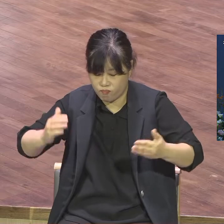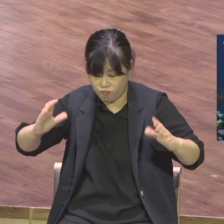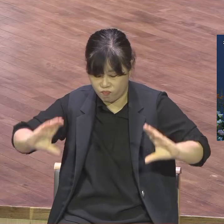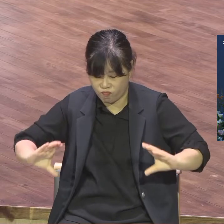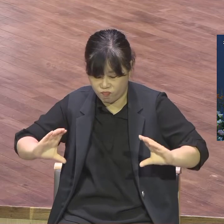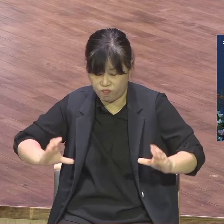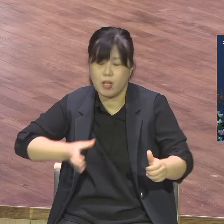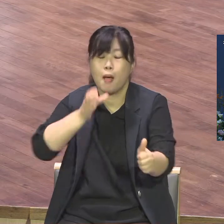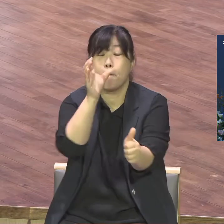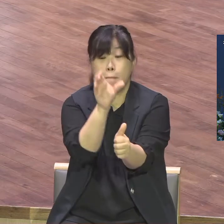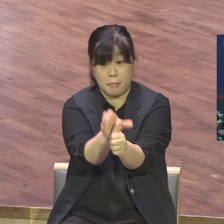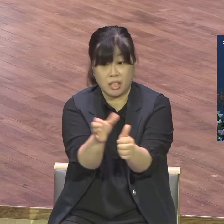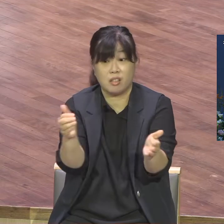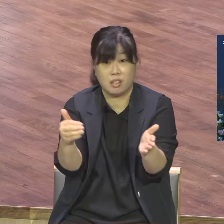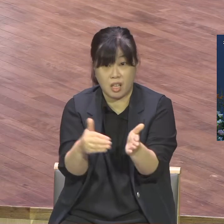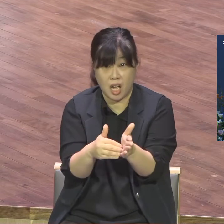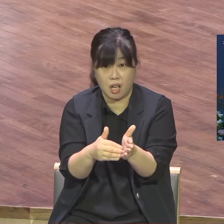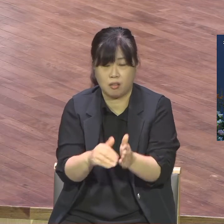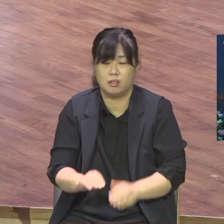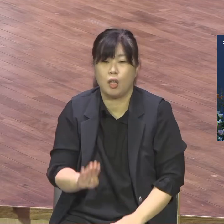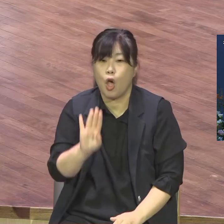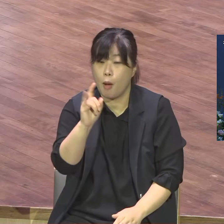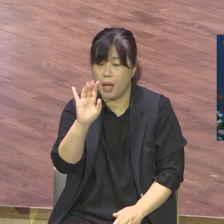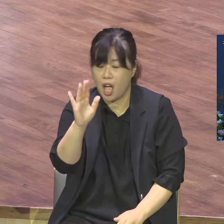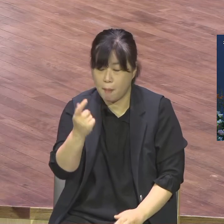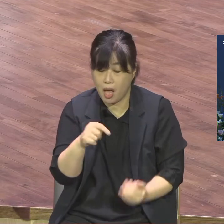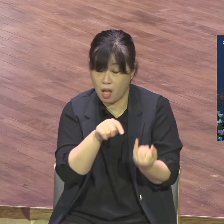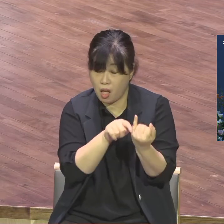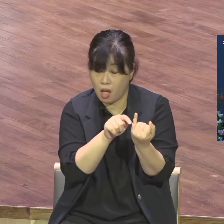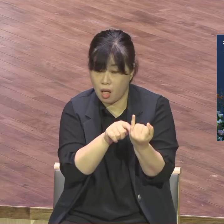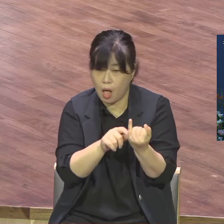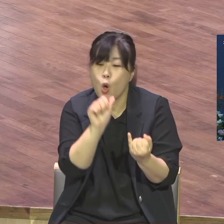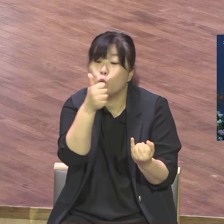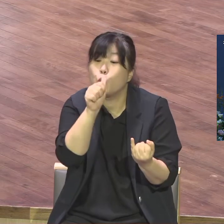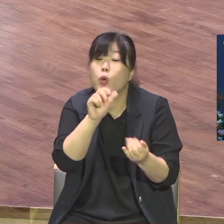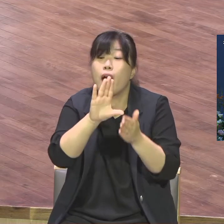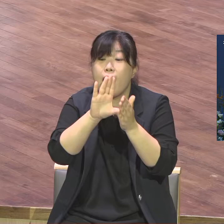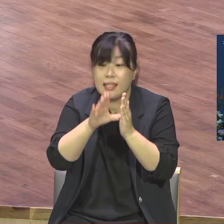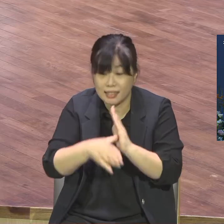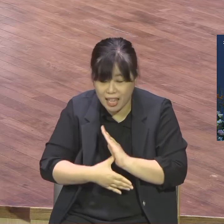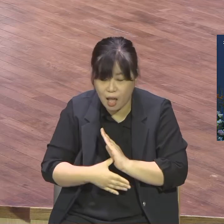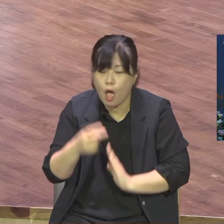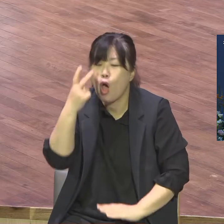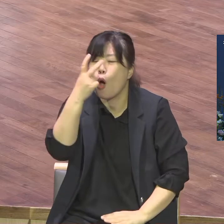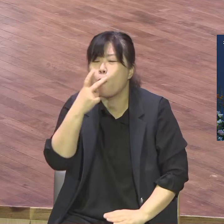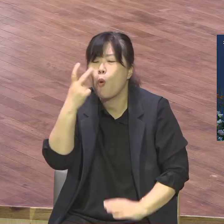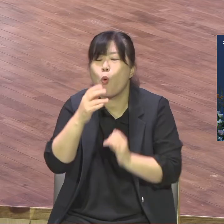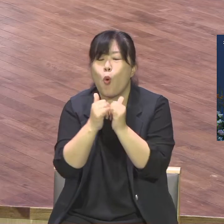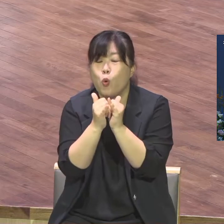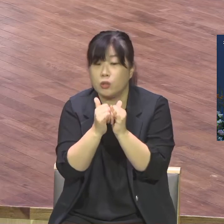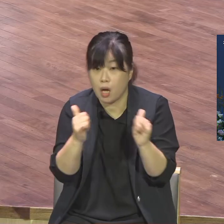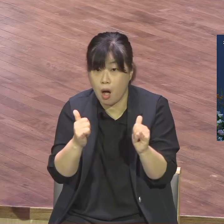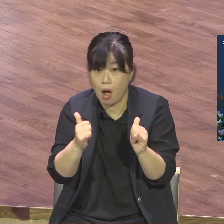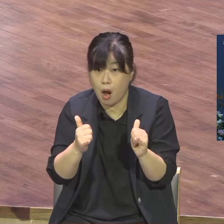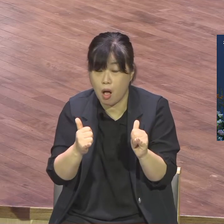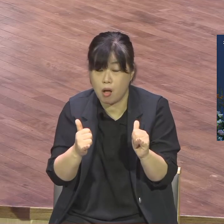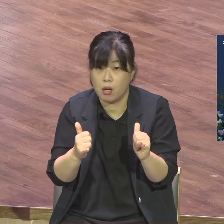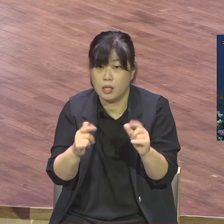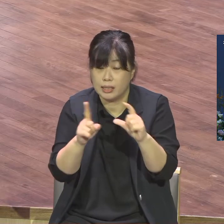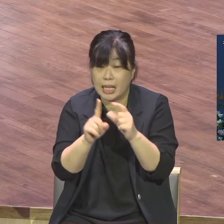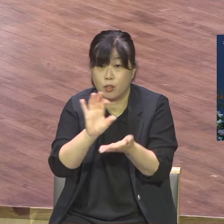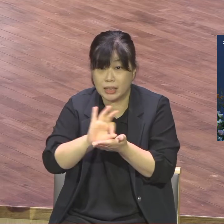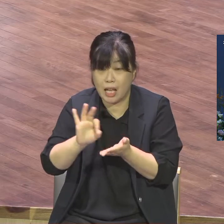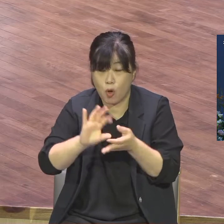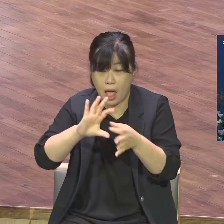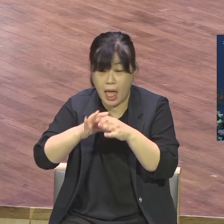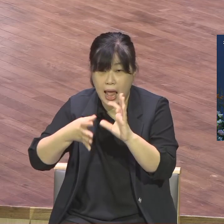자신과 여러 사람의 보호자 역할을 했다. 그런데 이 보호자란 말은 엘라말로 프로스타티스랍니다. 이 프로스타티스는요,